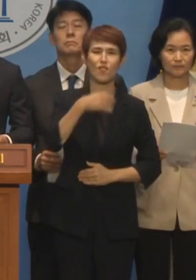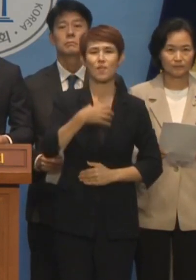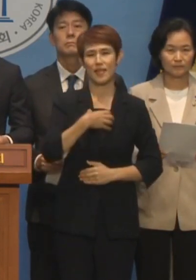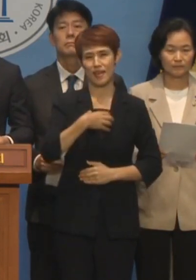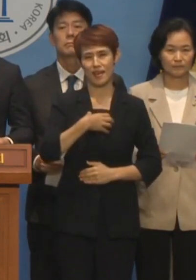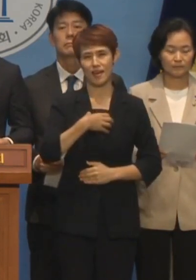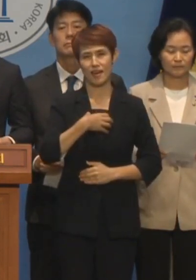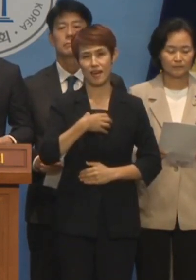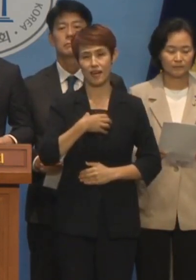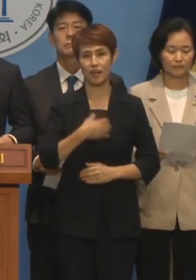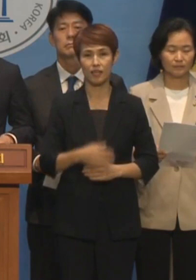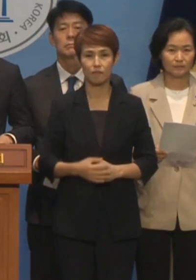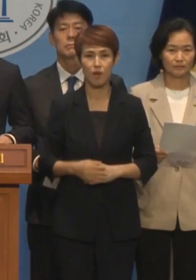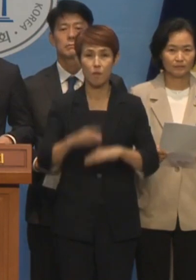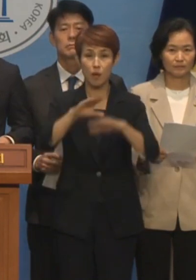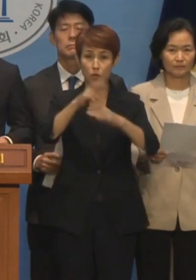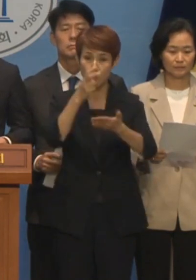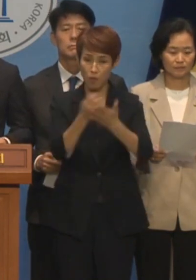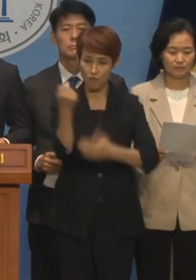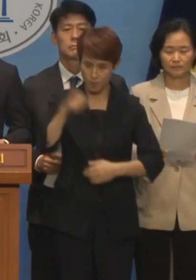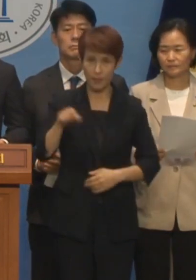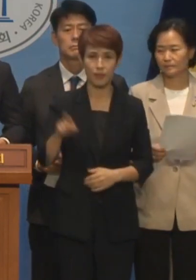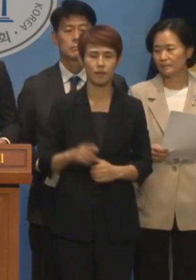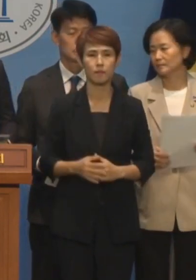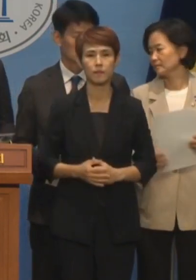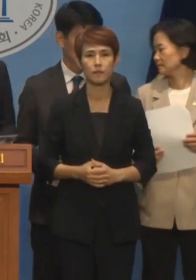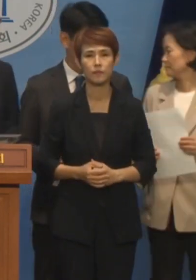발언으로 이미 방송법을 위반했다.